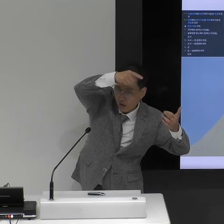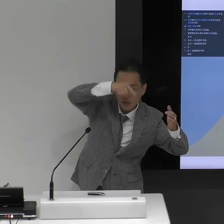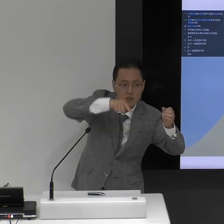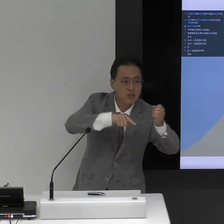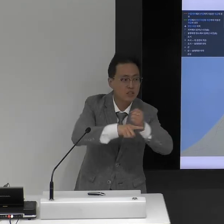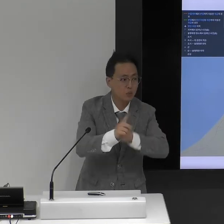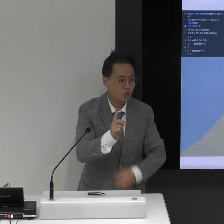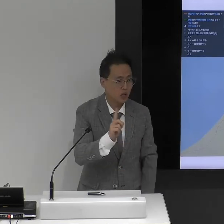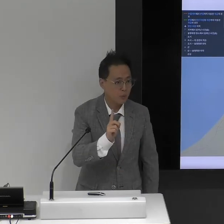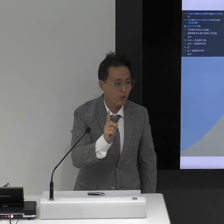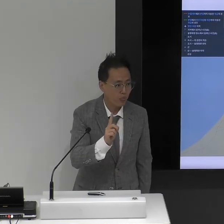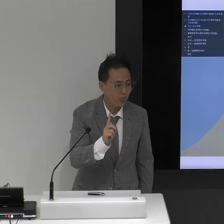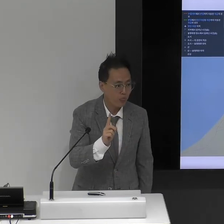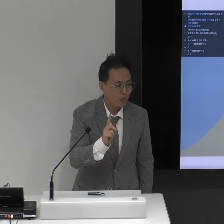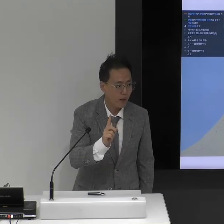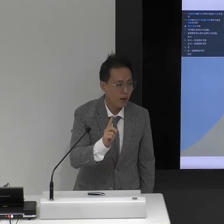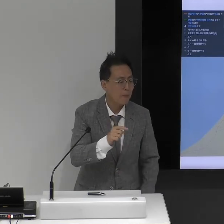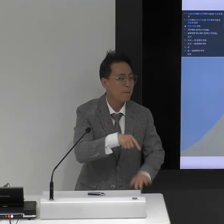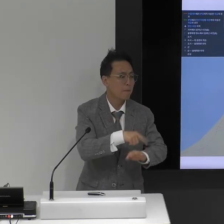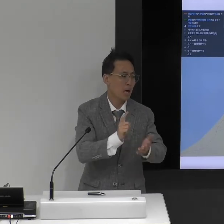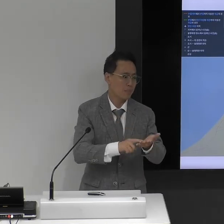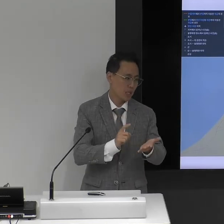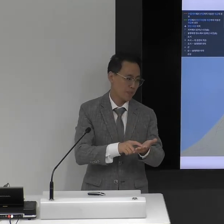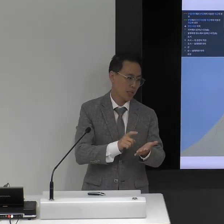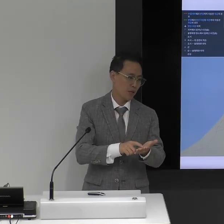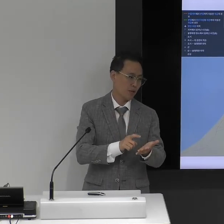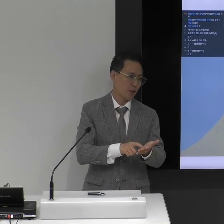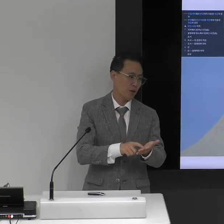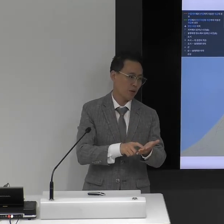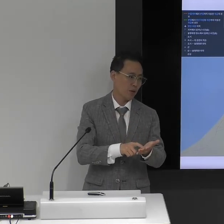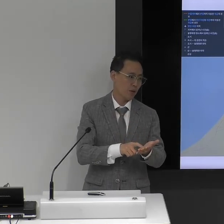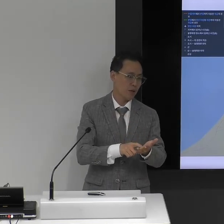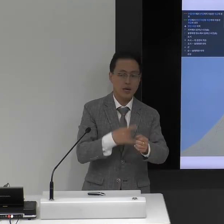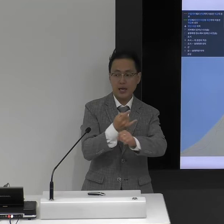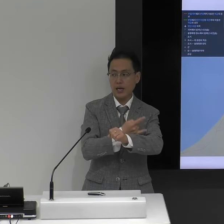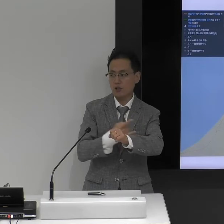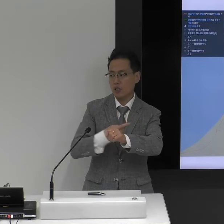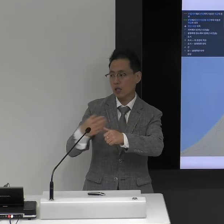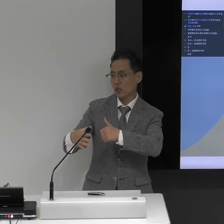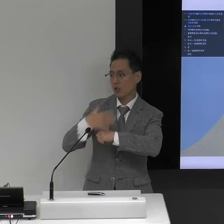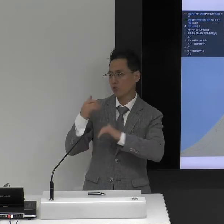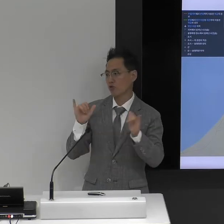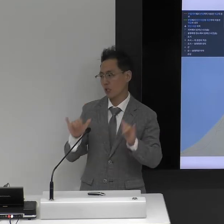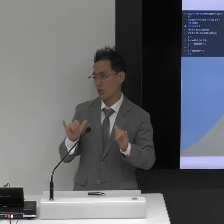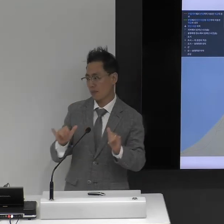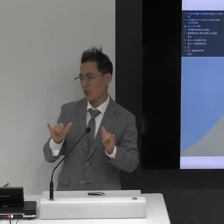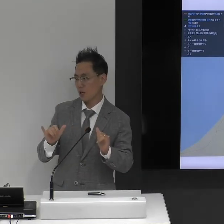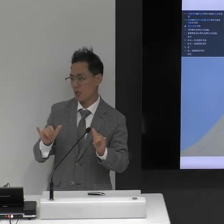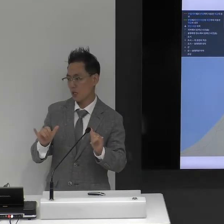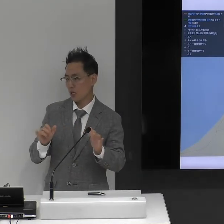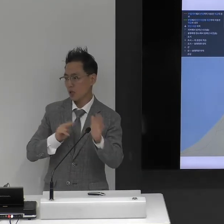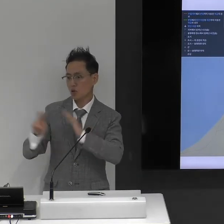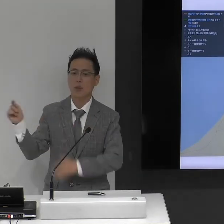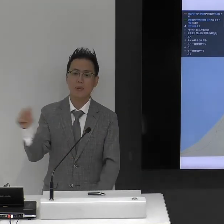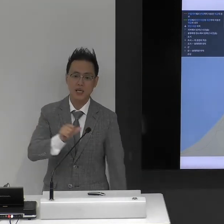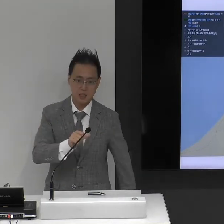그 뜻이 뭔지 하면 마음이 급했다는 거예요. 에서가 죽일까봐 도망 빨리 갔다는 거예요.